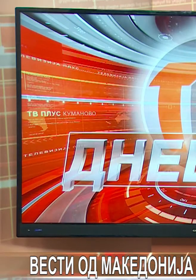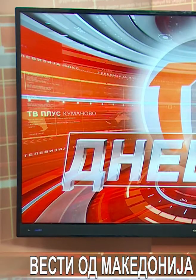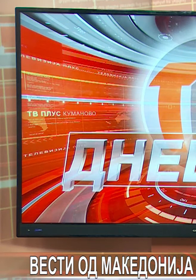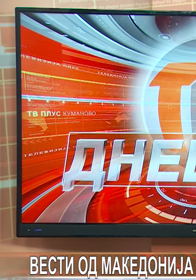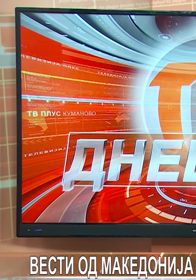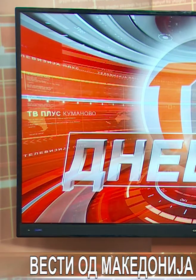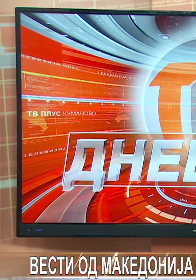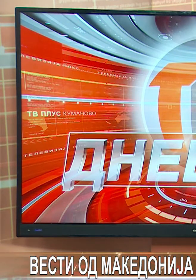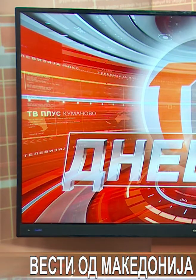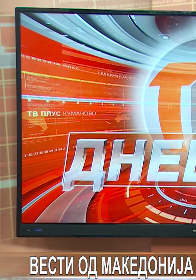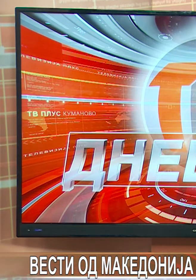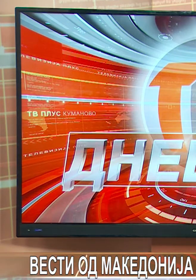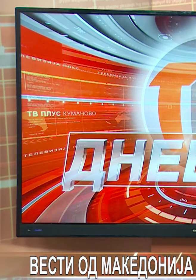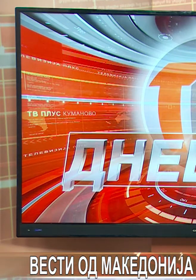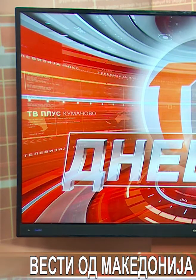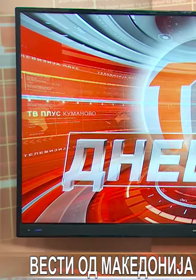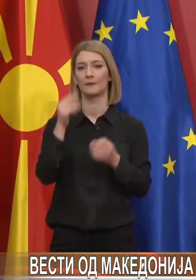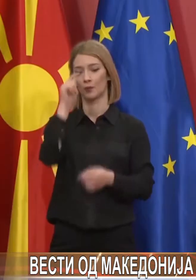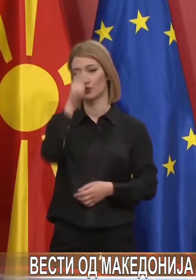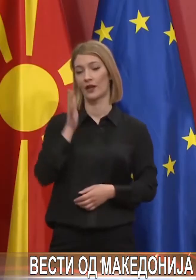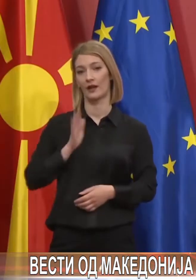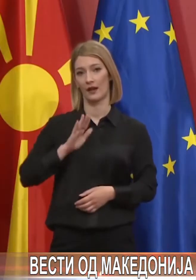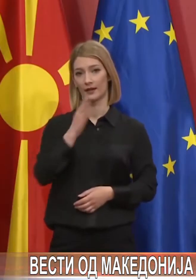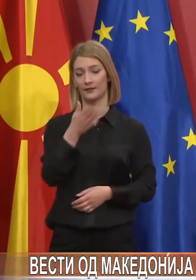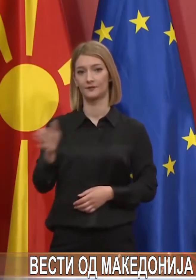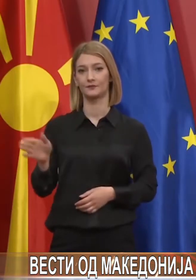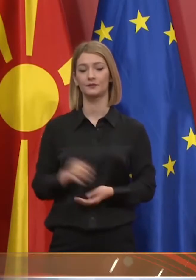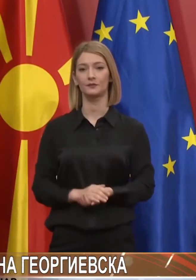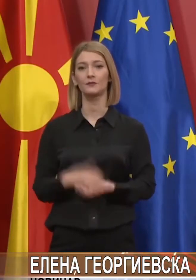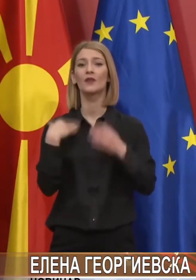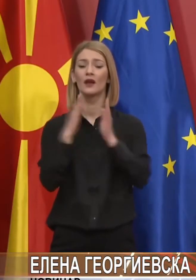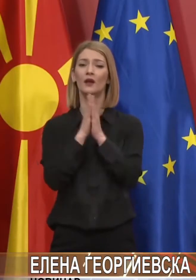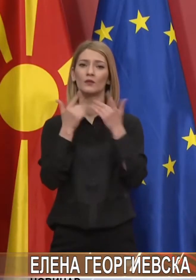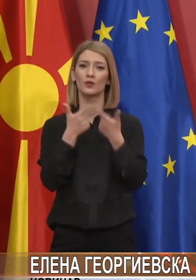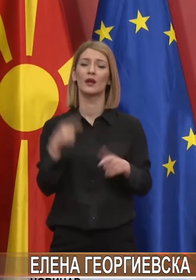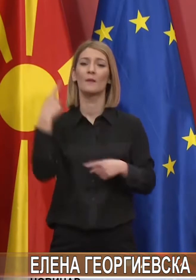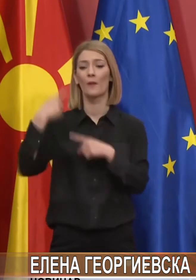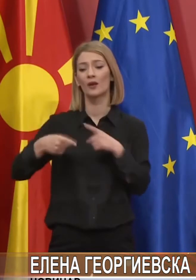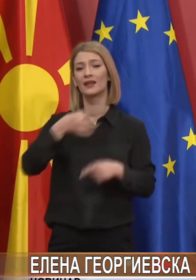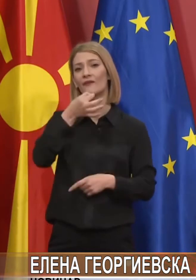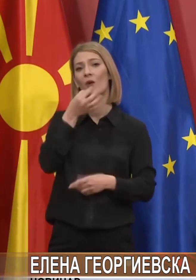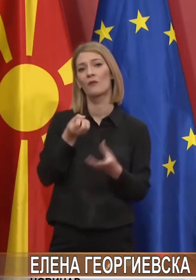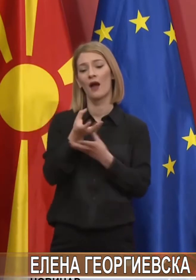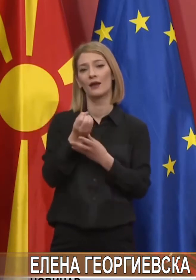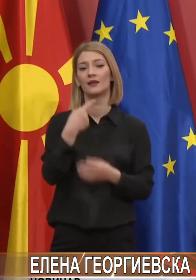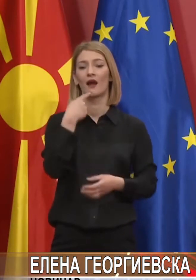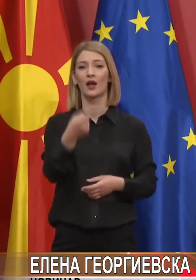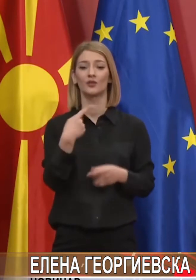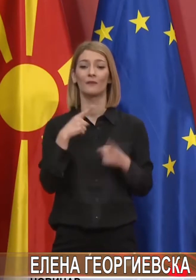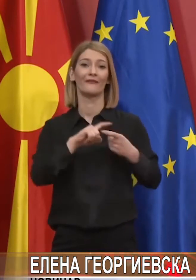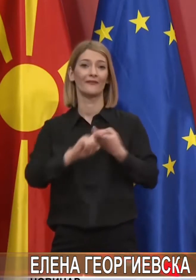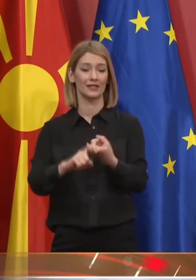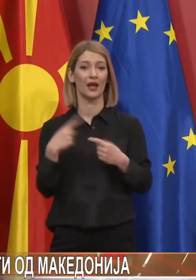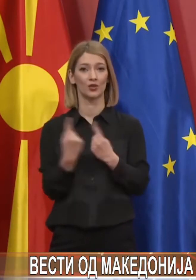И во продолжение вестите од Македонија. Министерот за здравство Венко Филипче соопшти дека денеска или најдоцна